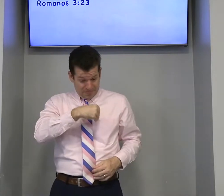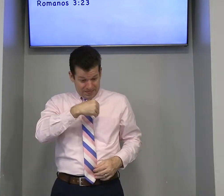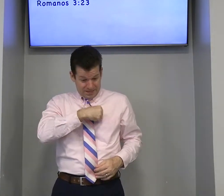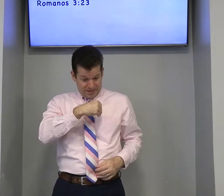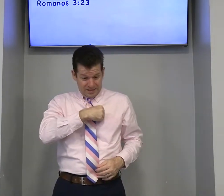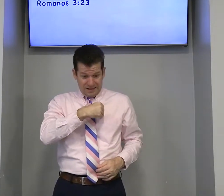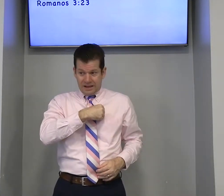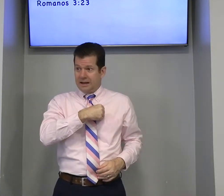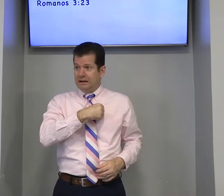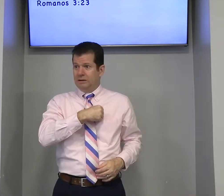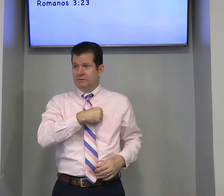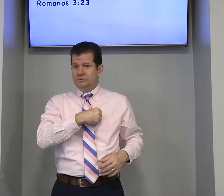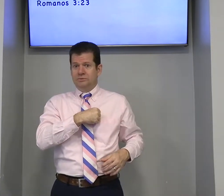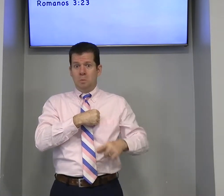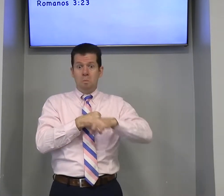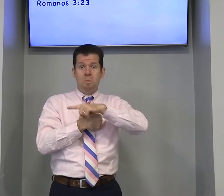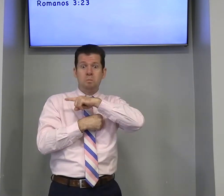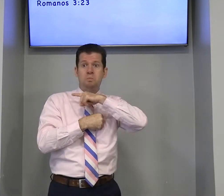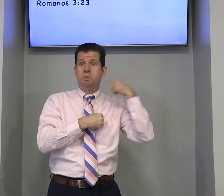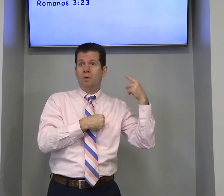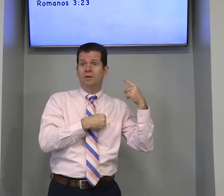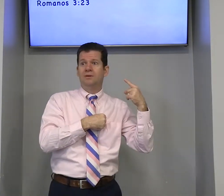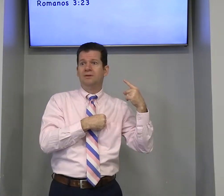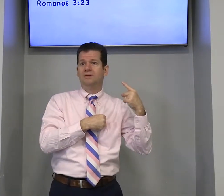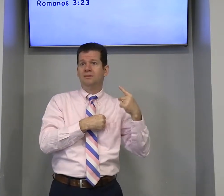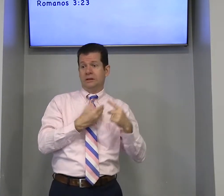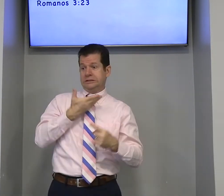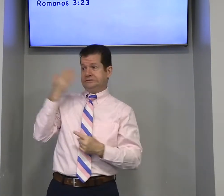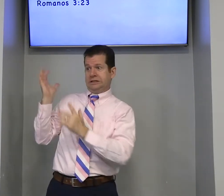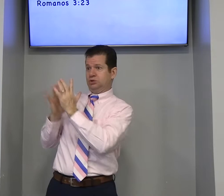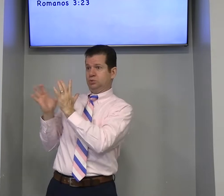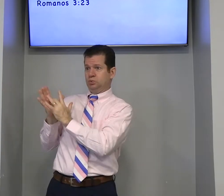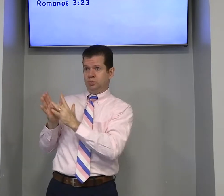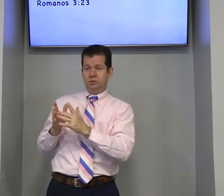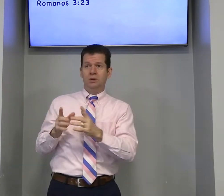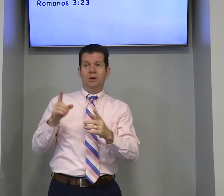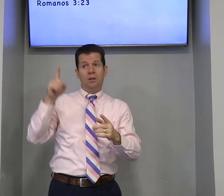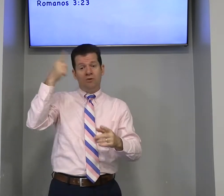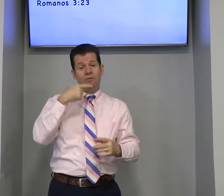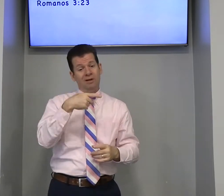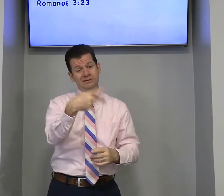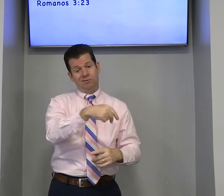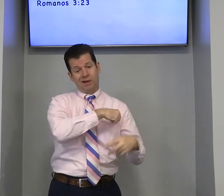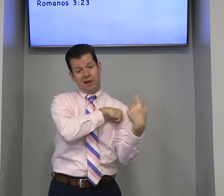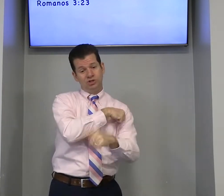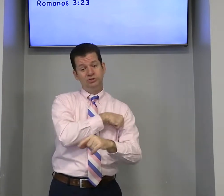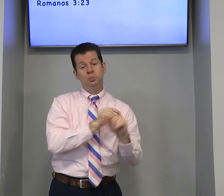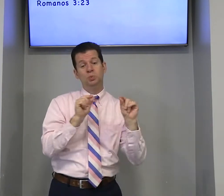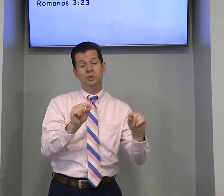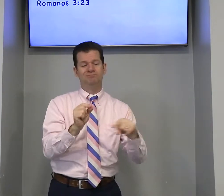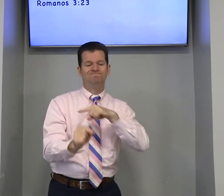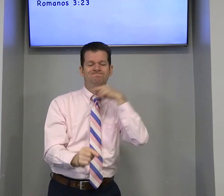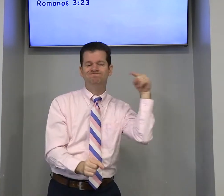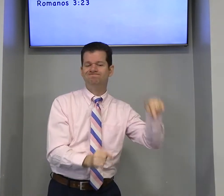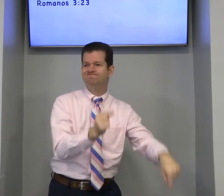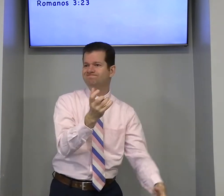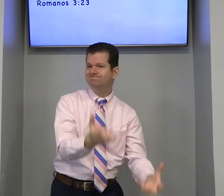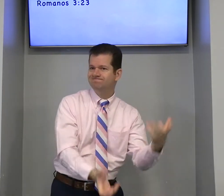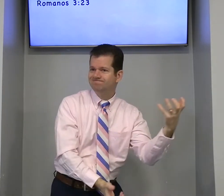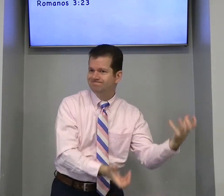Se pessoa com pecado morre sem Jesus, Deus fala que seu castigo